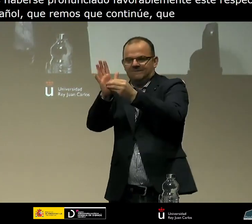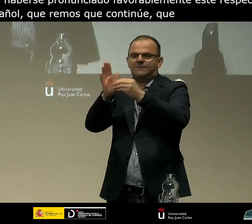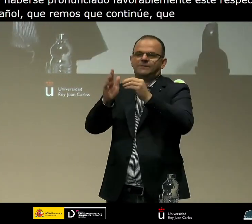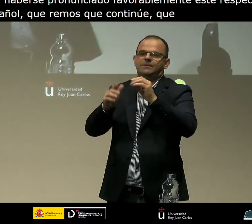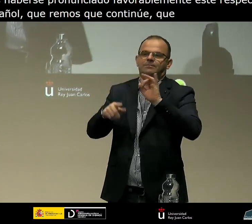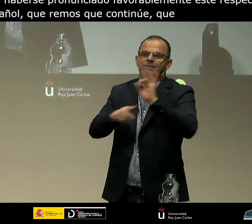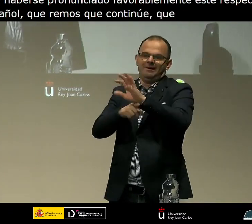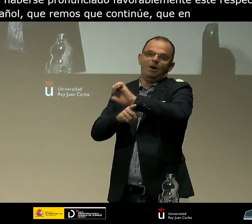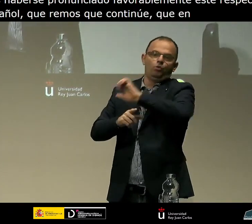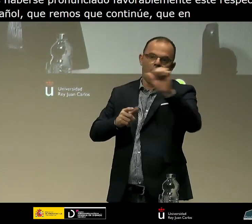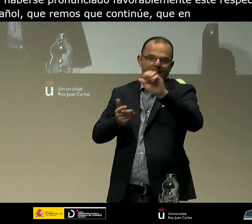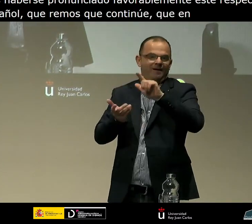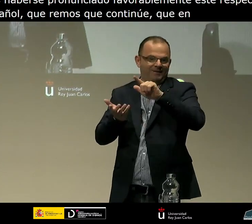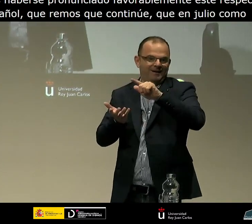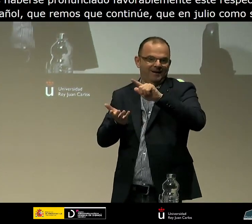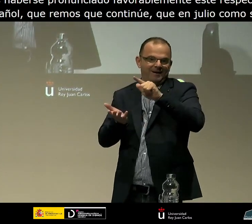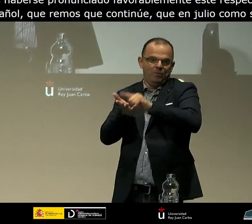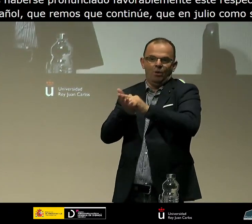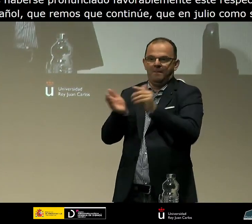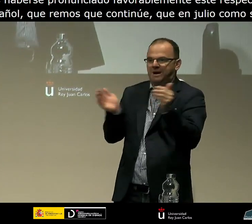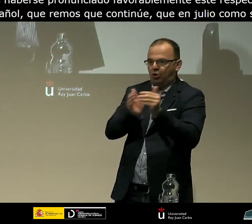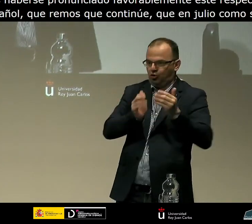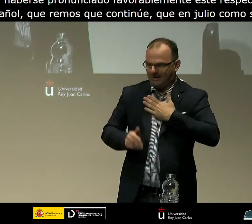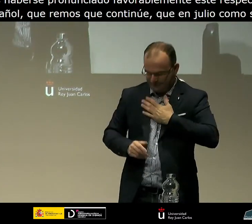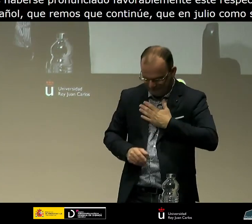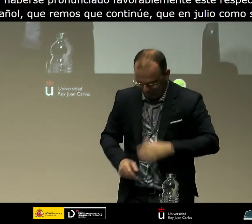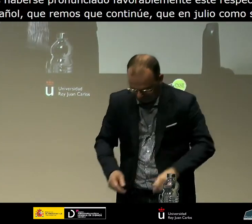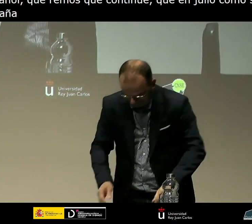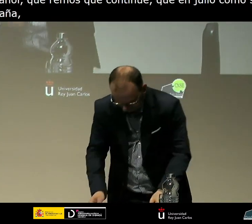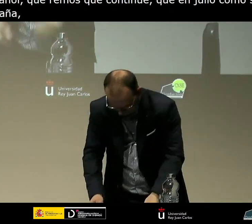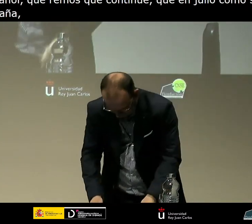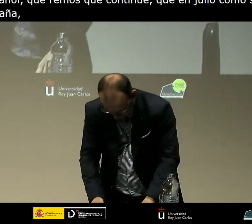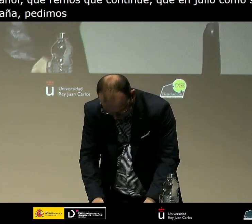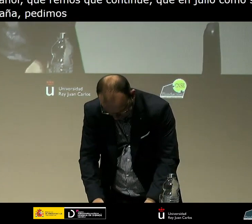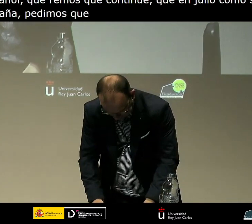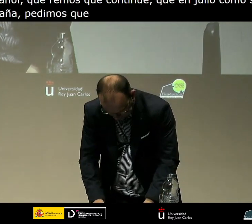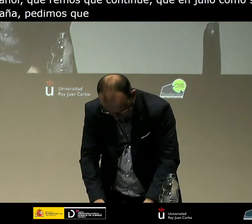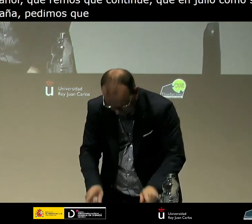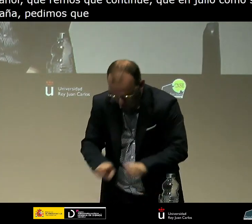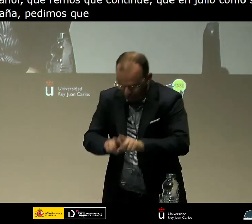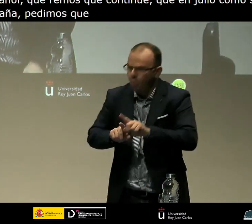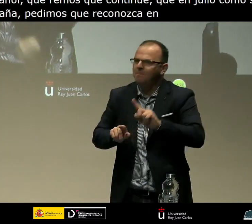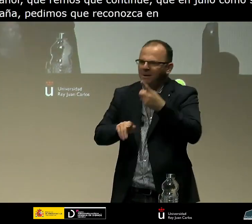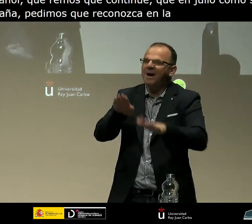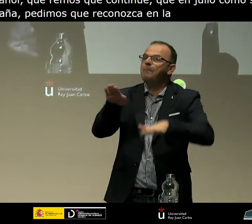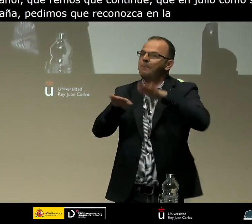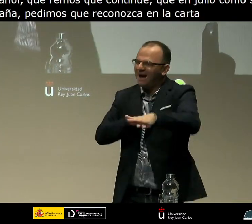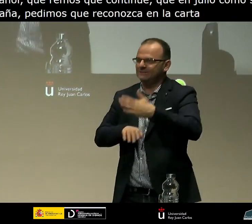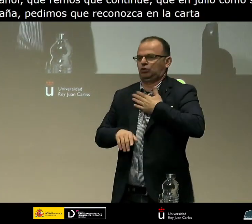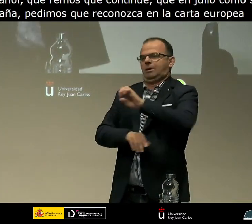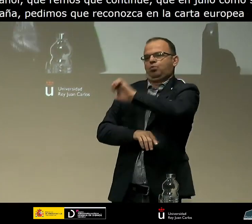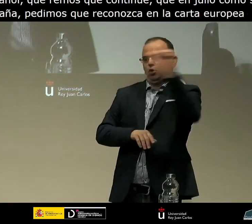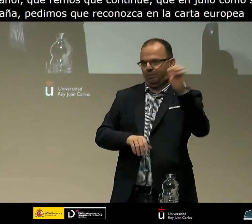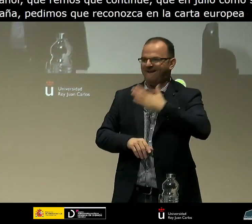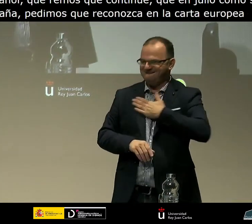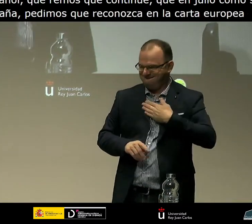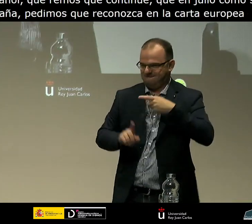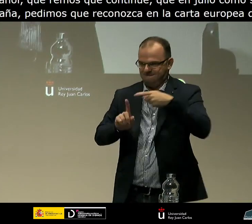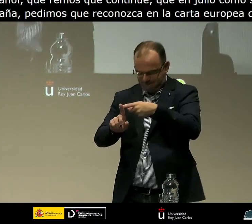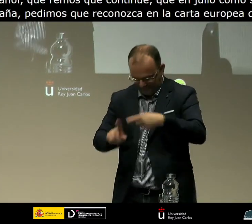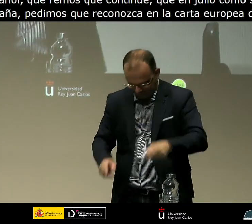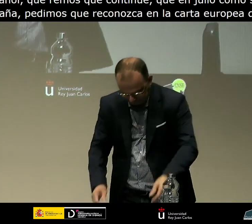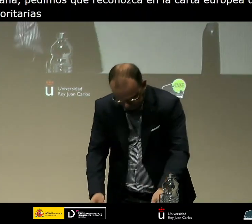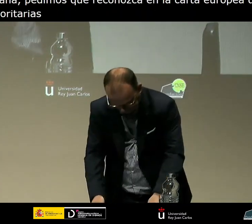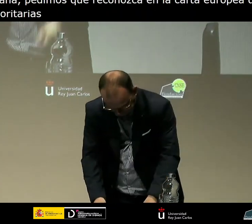en España, les pedimos que por favor reconozcan en la Carta Europea de las Lenguas Minoritarias la lengua de signos española, como